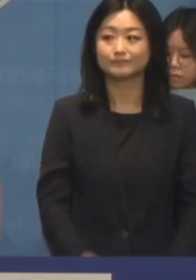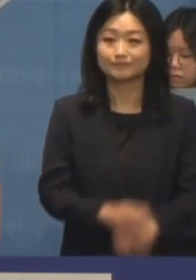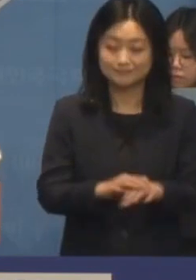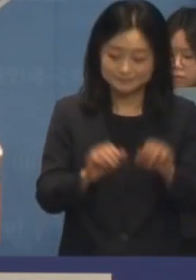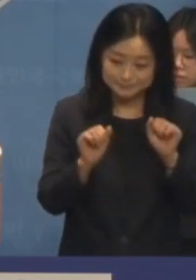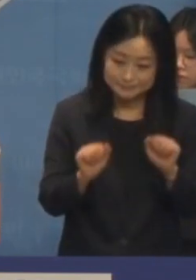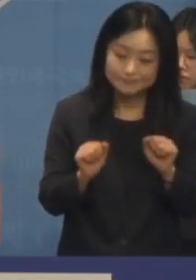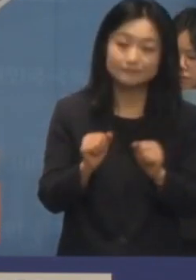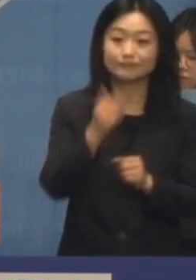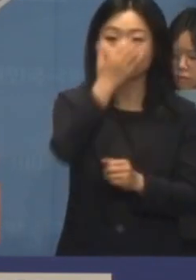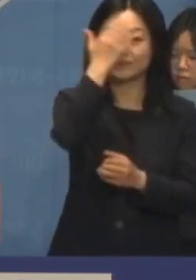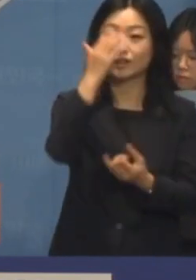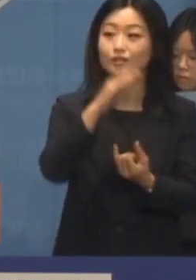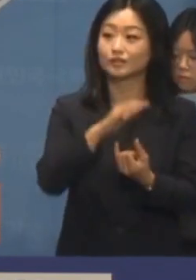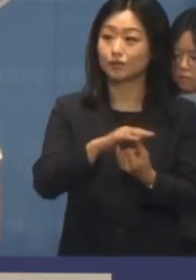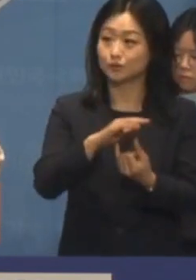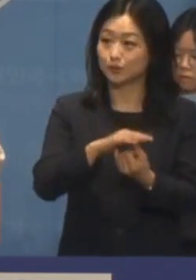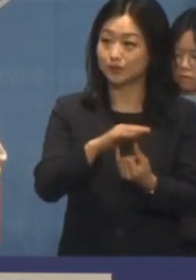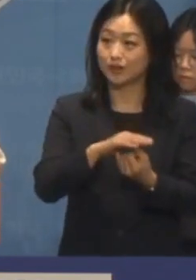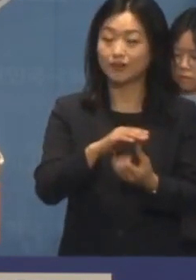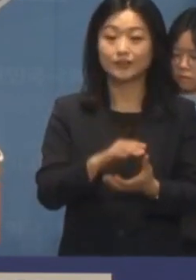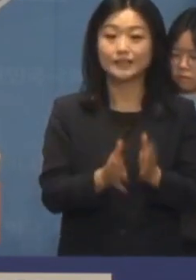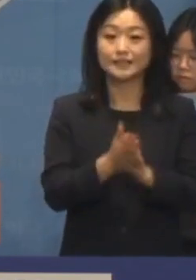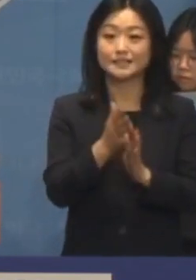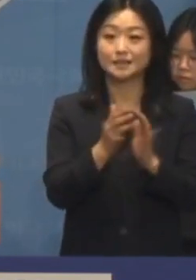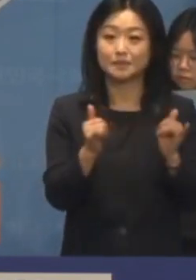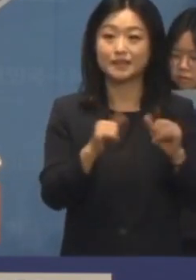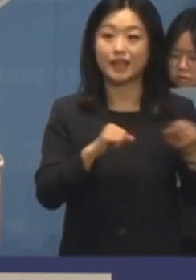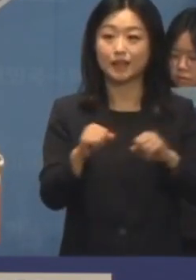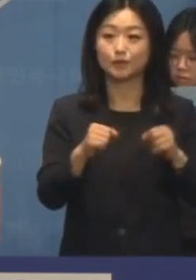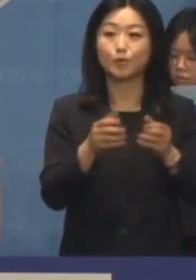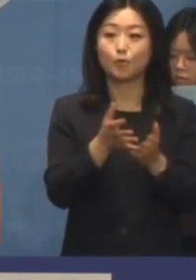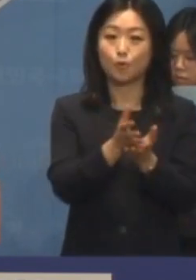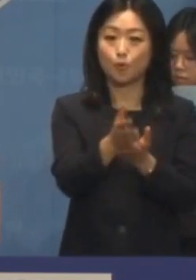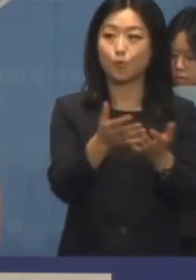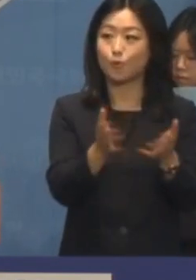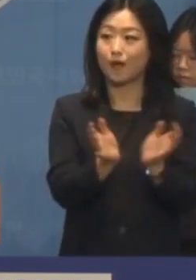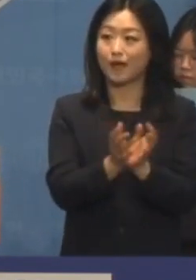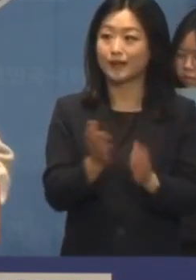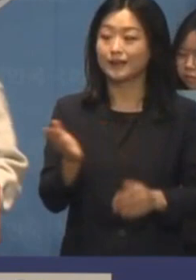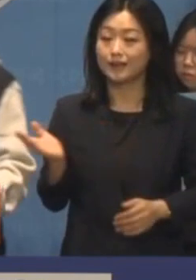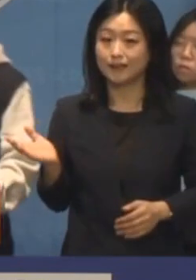안녕하십니까. 청소년권 행동 아수나로 수영입니다.